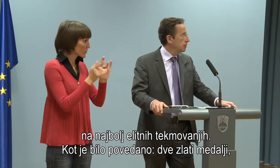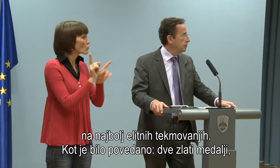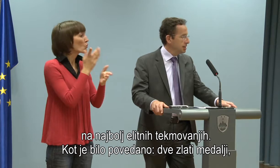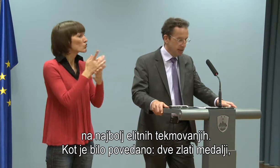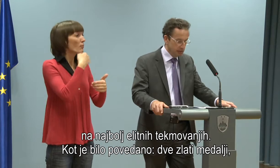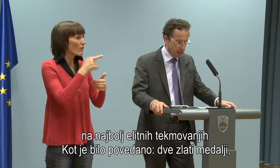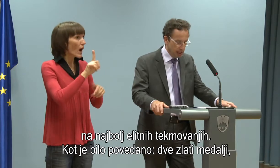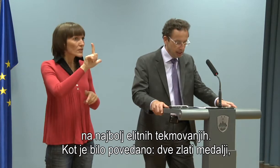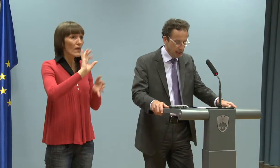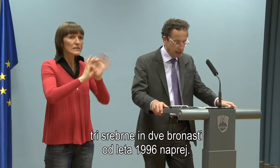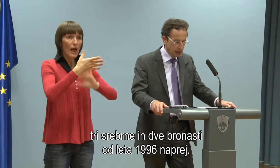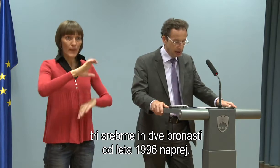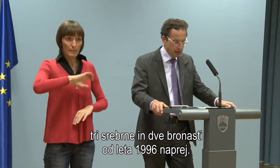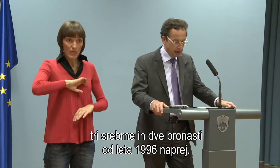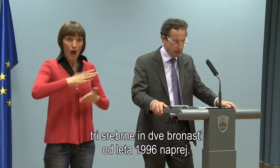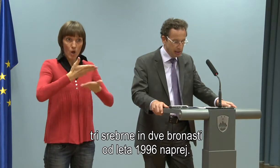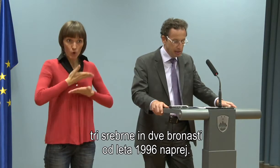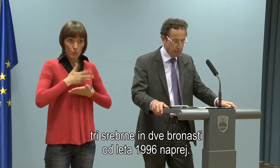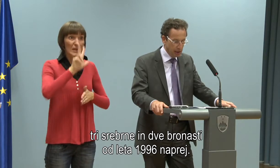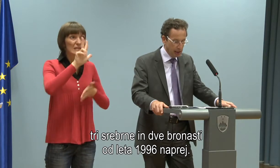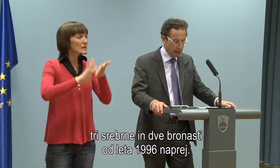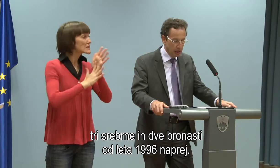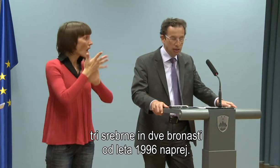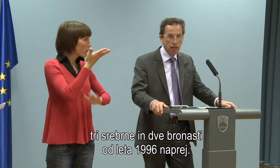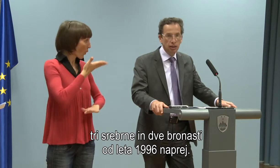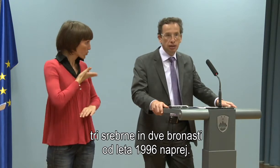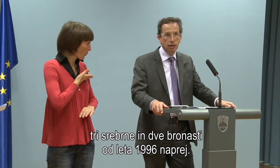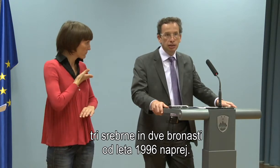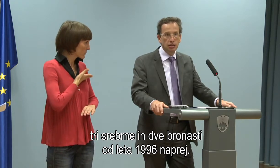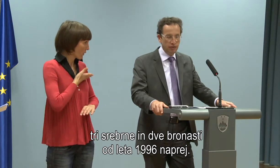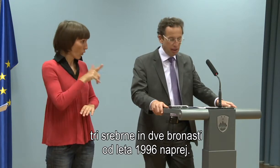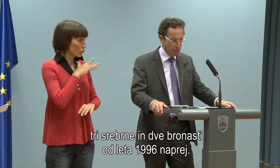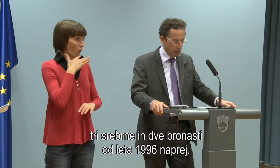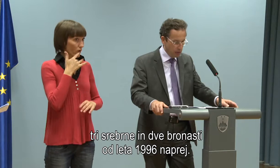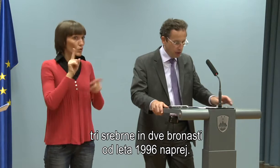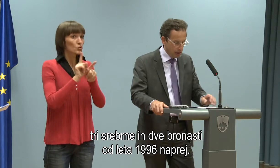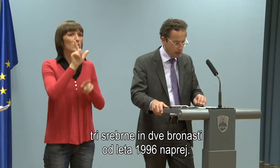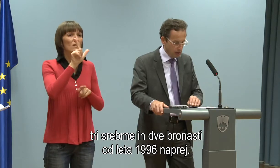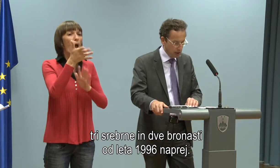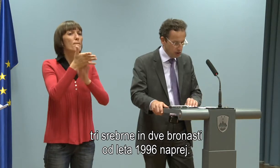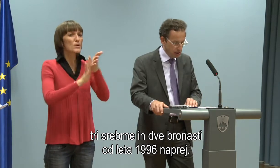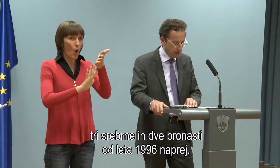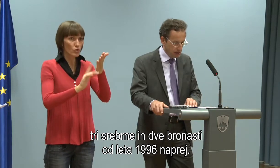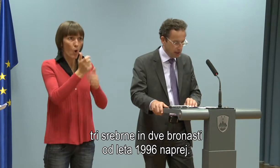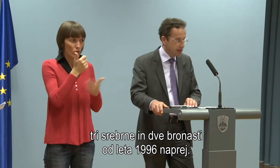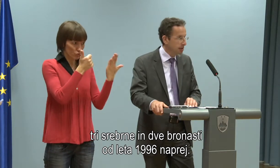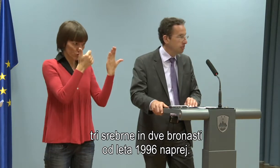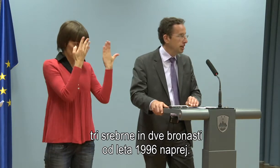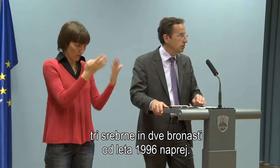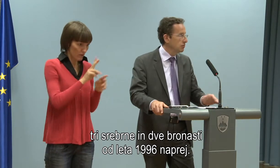2 zlati medalji, 3 srebrne in 2 bronasti od leta 1996 naprej. To je